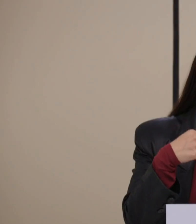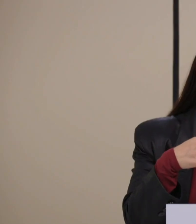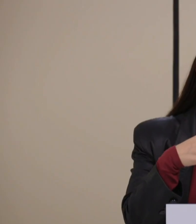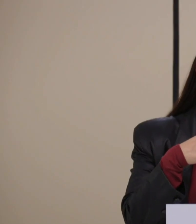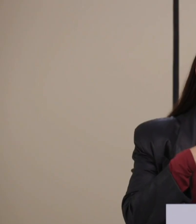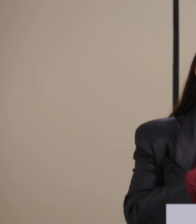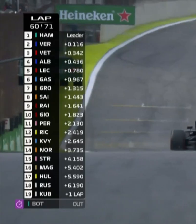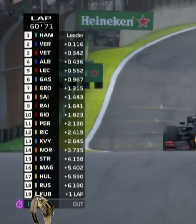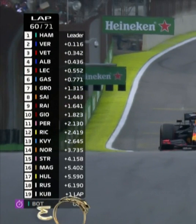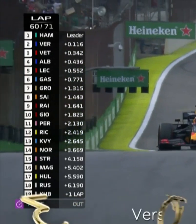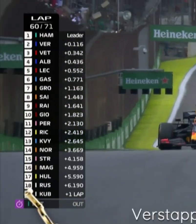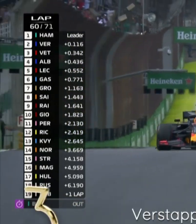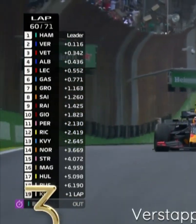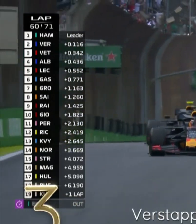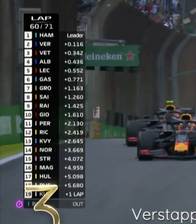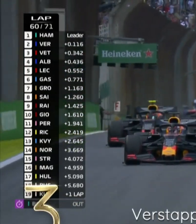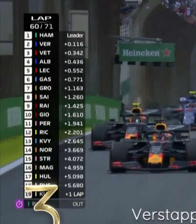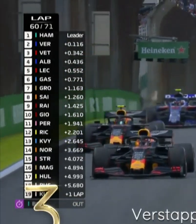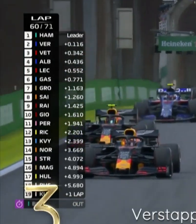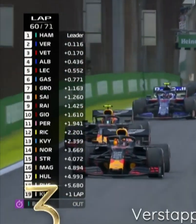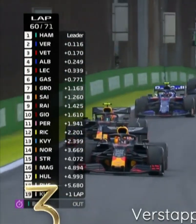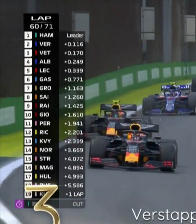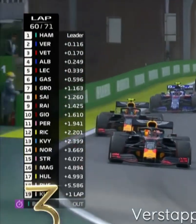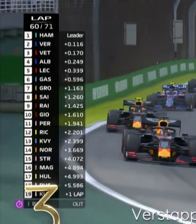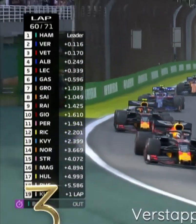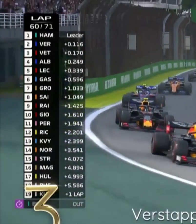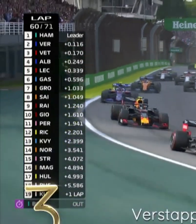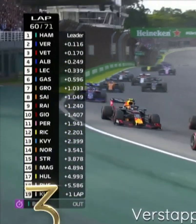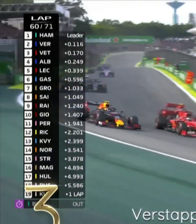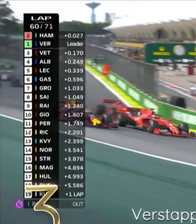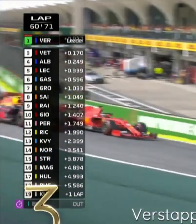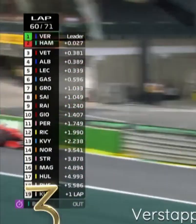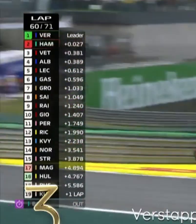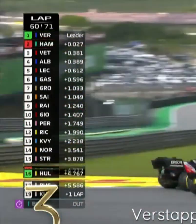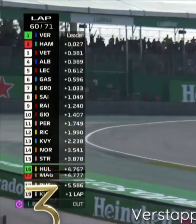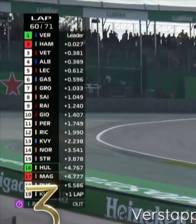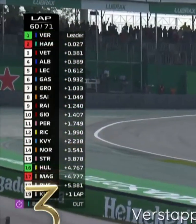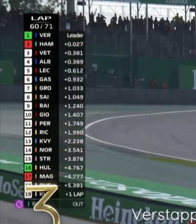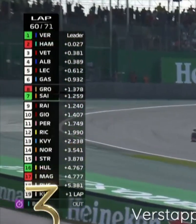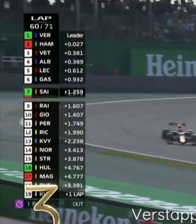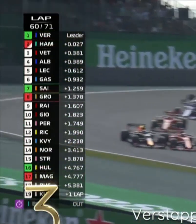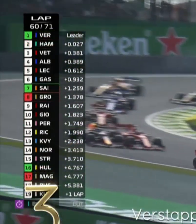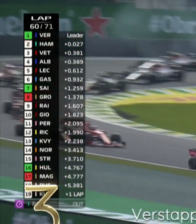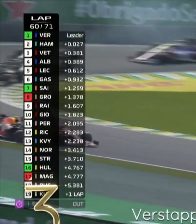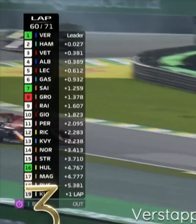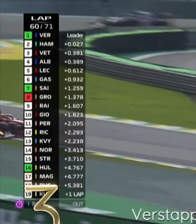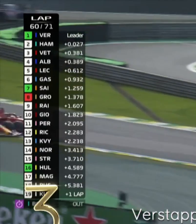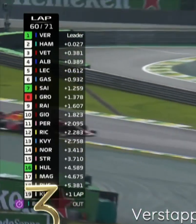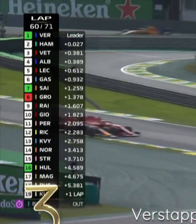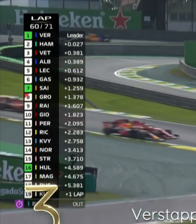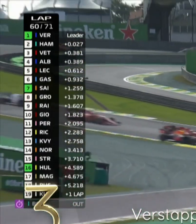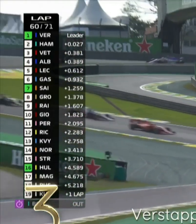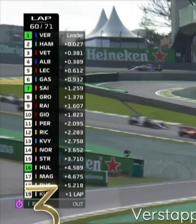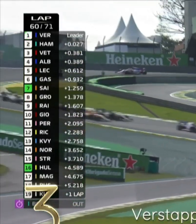Groen, groen. Vendel verdedigd. Max aan de buitenkant. Oh, wat is de druk in Bochthea. Zo wordt een nieuwe weerschaal. Even kijken uit voor je vleugel. Hij